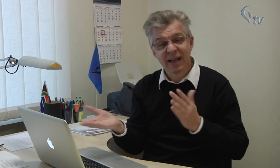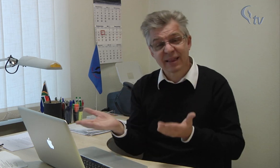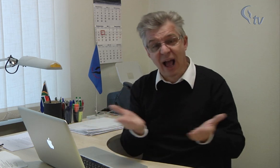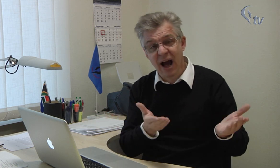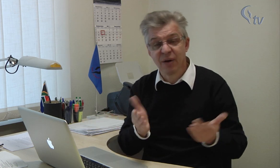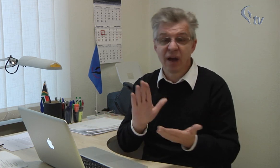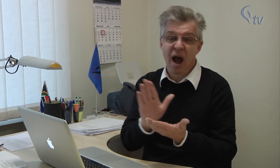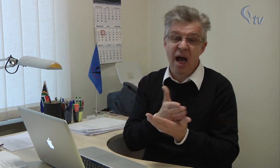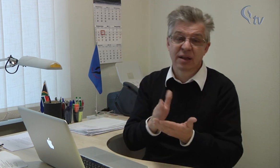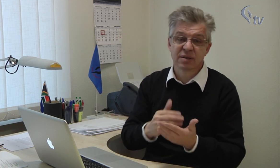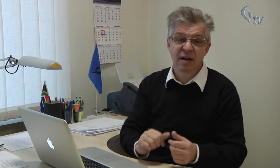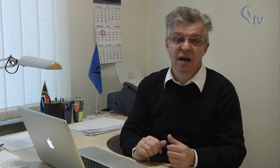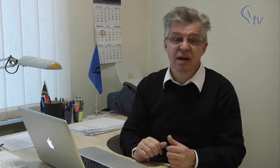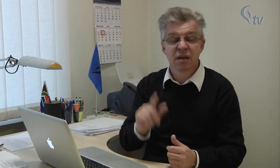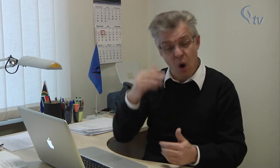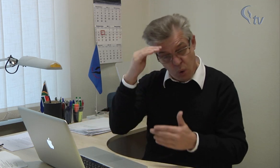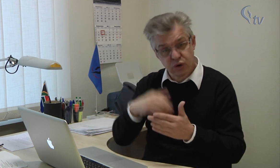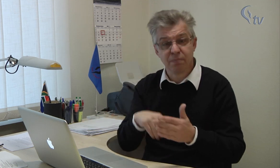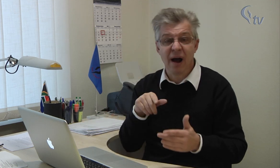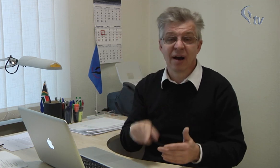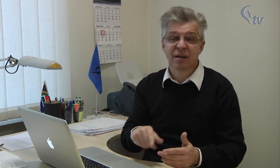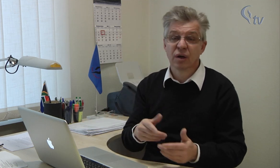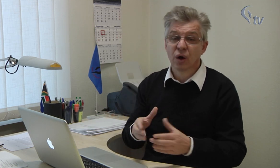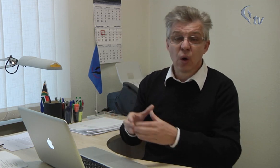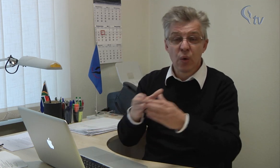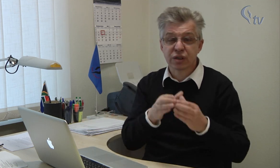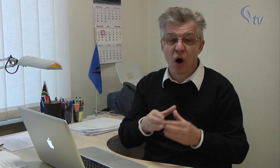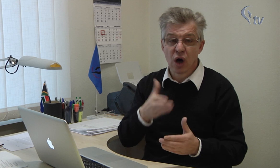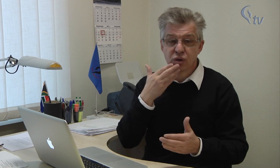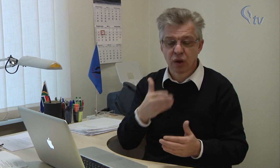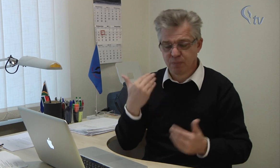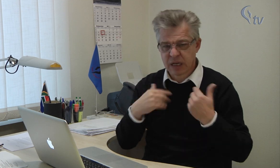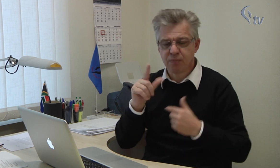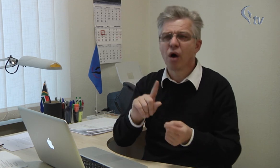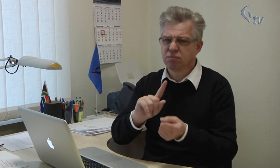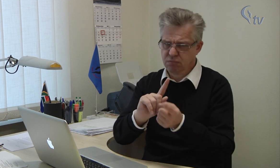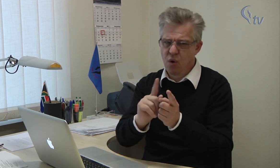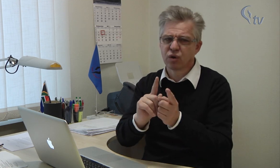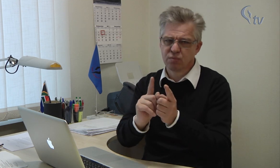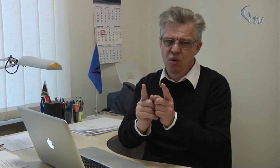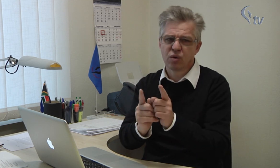teenuste ja lahendustega ja usub, et ühiskonna suhtumine puuetega inimestesse on